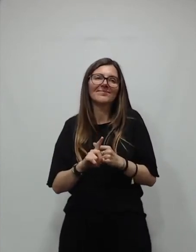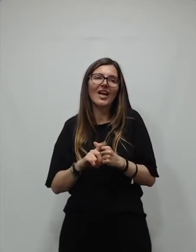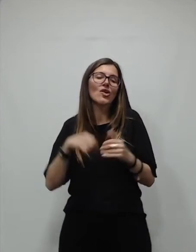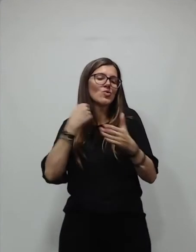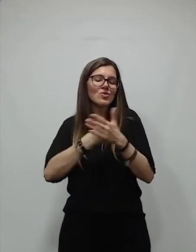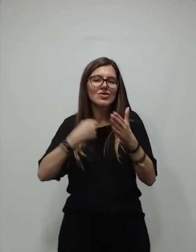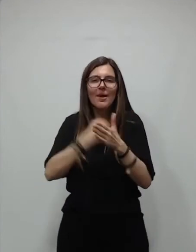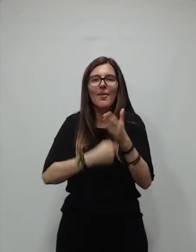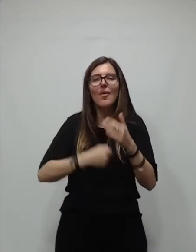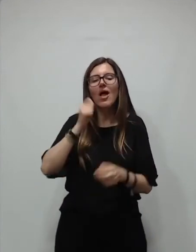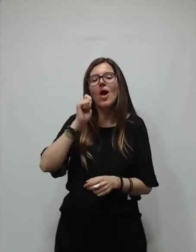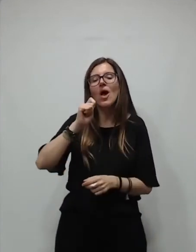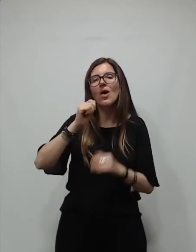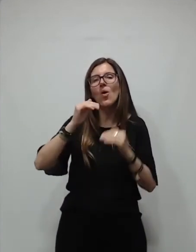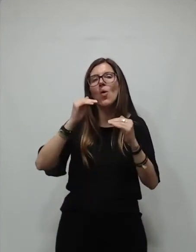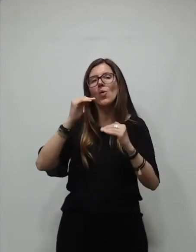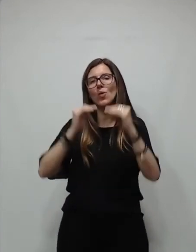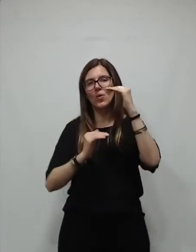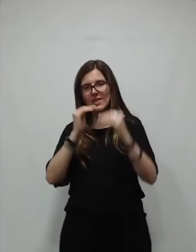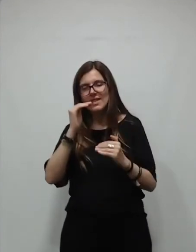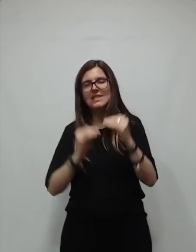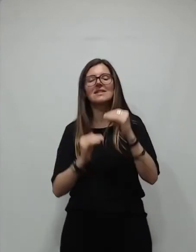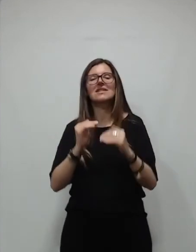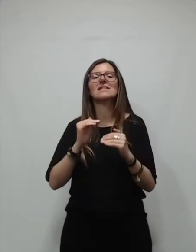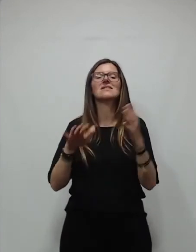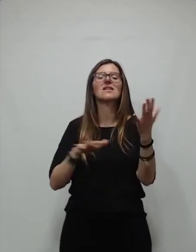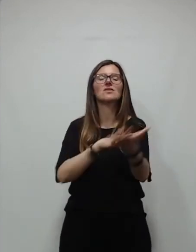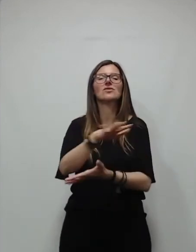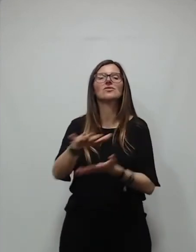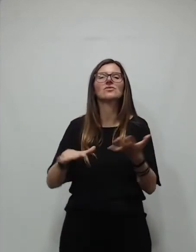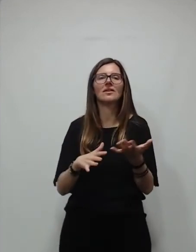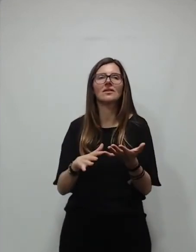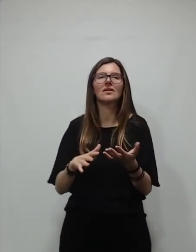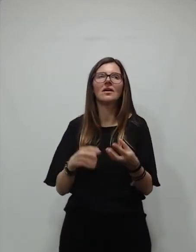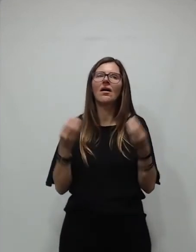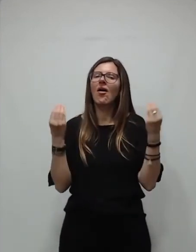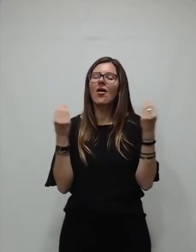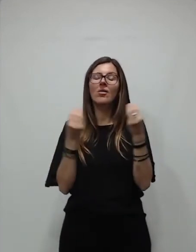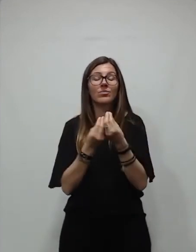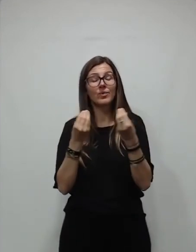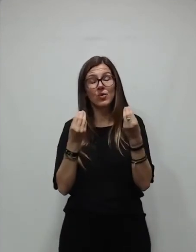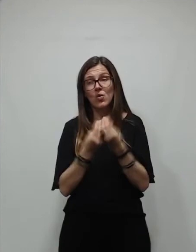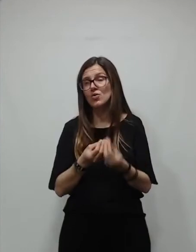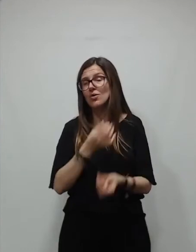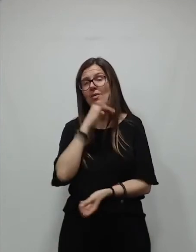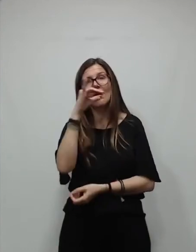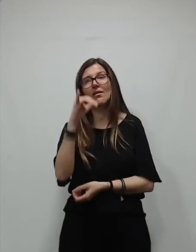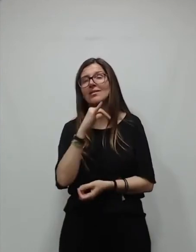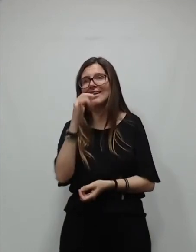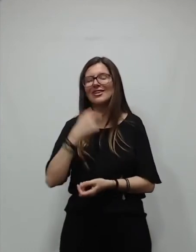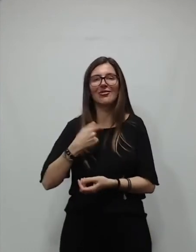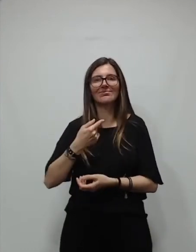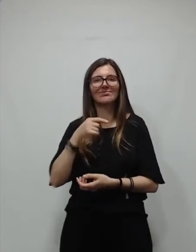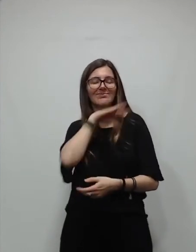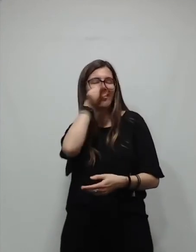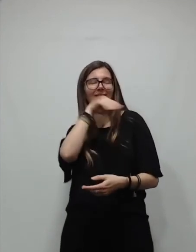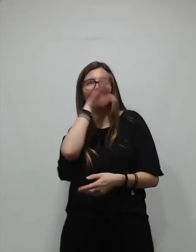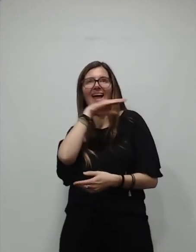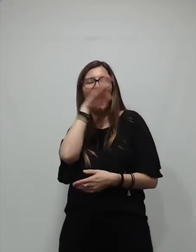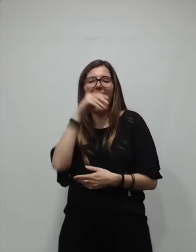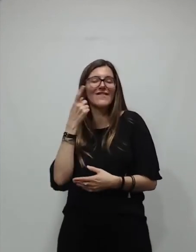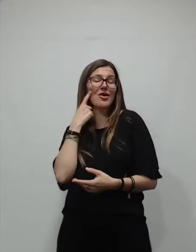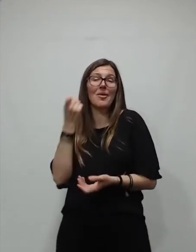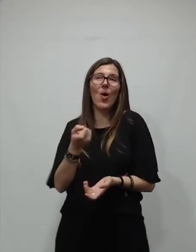bregamos. Habría muchísimo para hablar. Ellos realmente en esta verborragia que ya se dieron cuenta